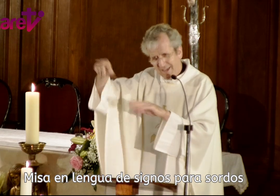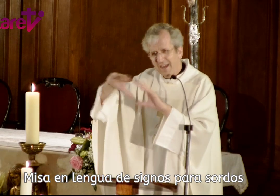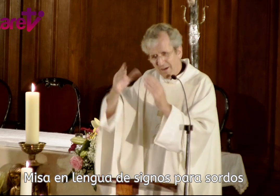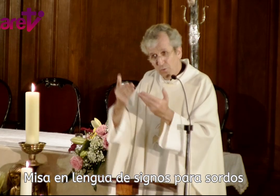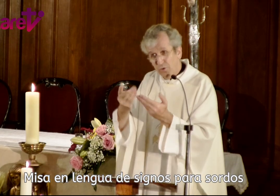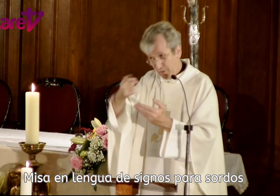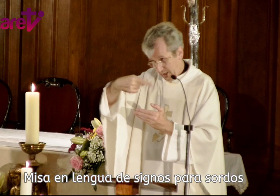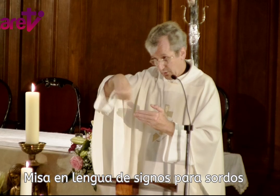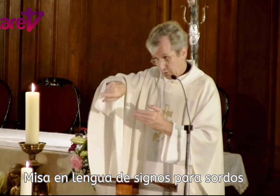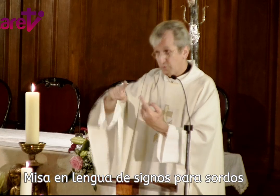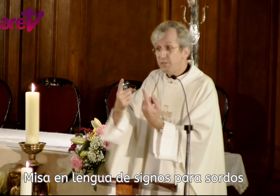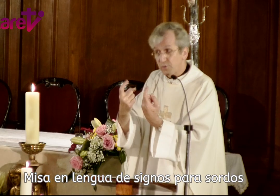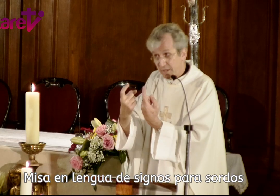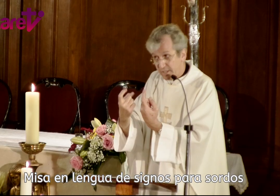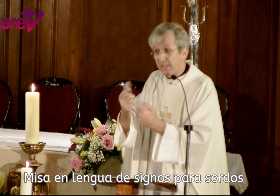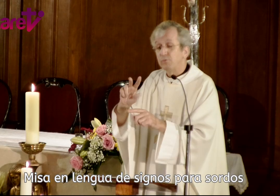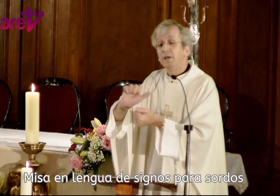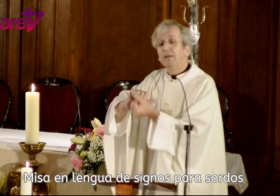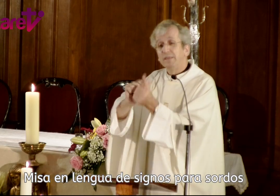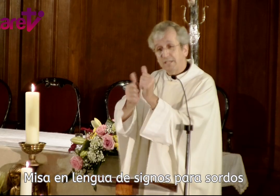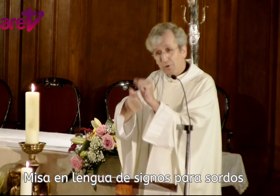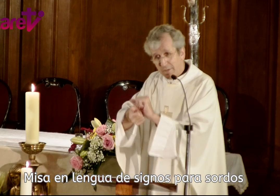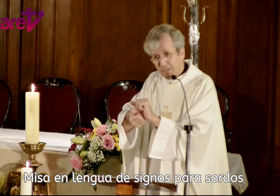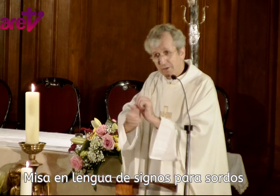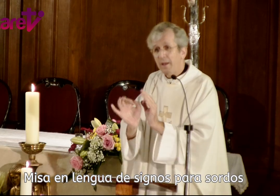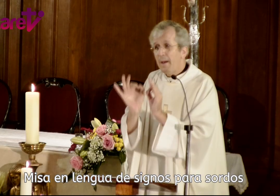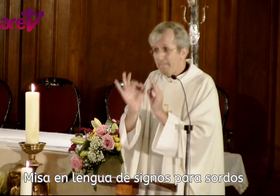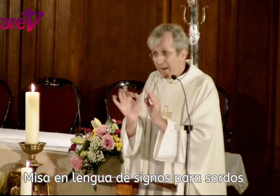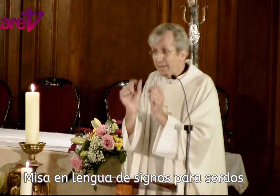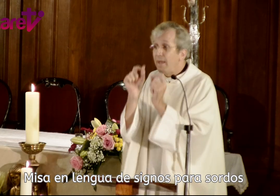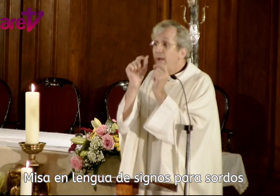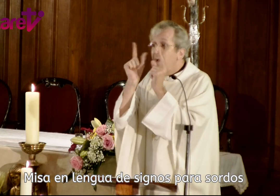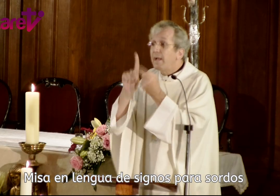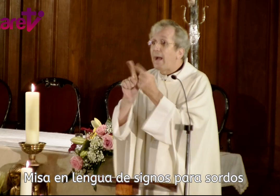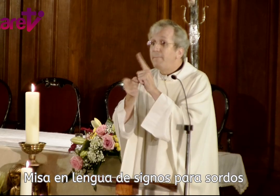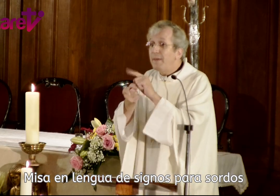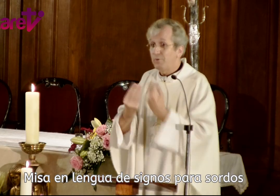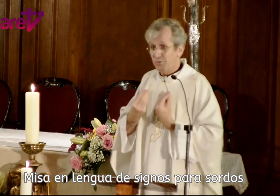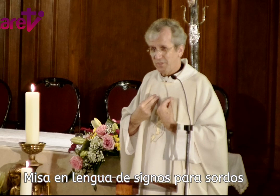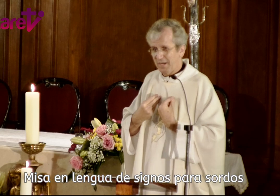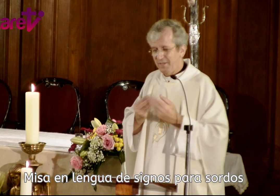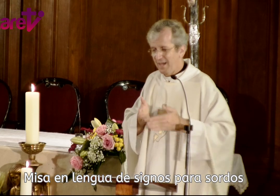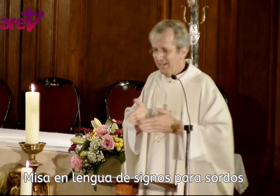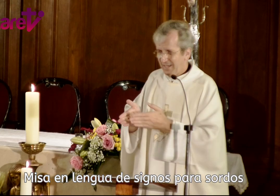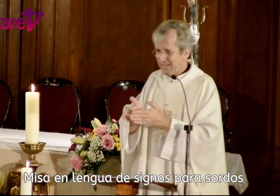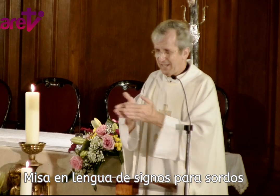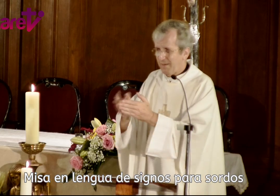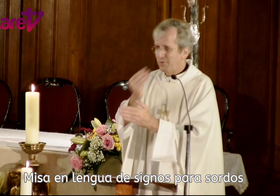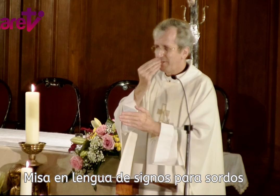en el mundo y que nosotros mismos necesitamos de esa conversión para que cambiemos nuestra vida y sigamos el